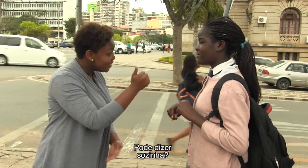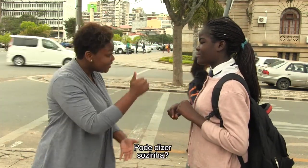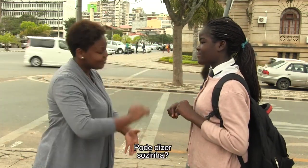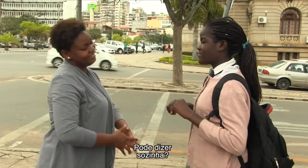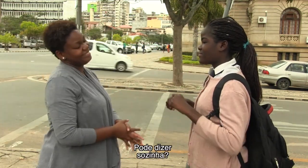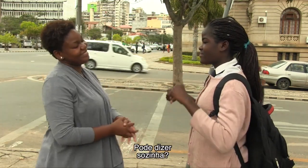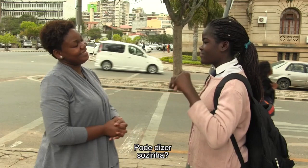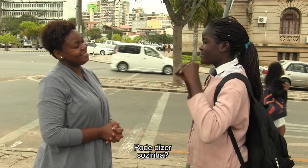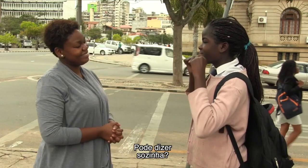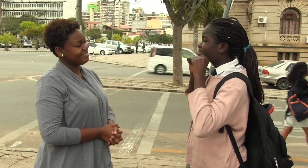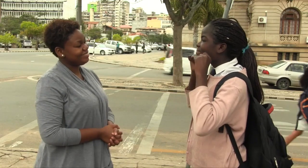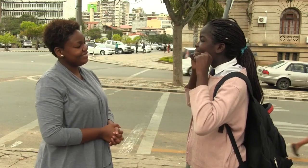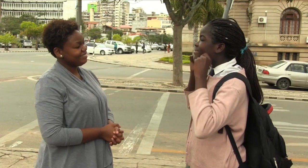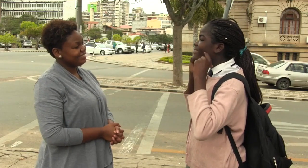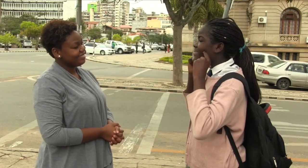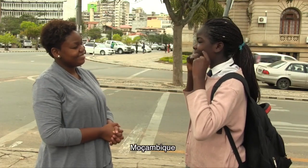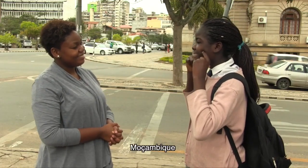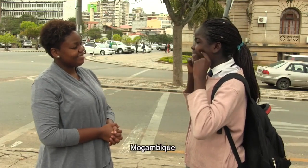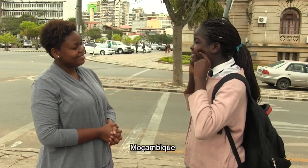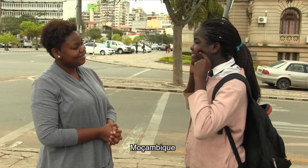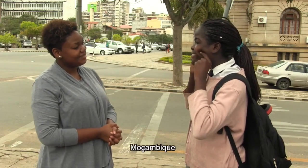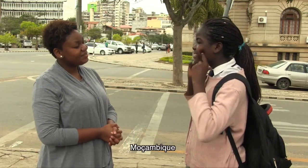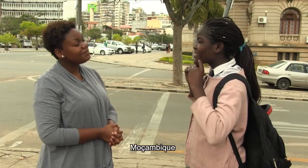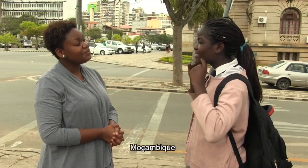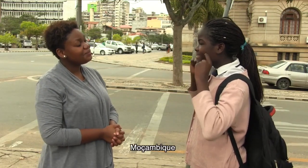Pode dizer sozinha?